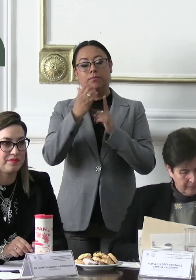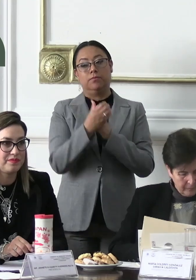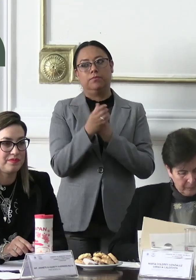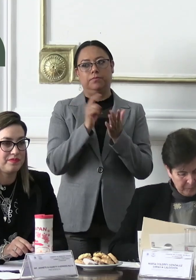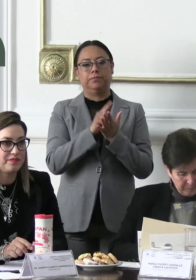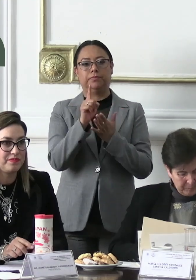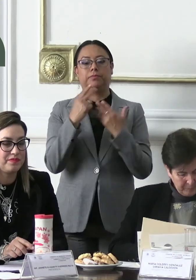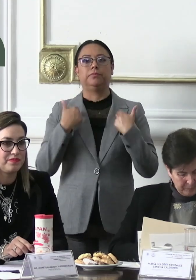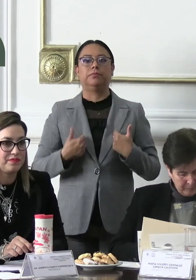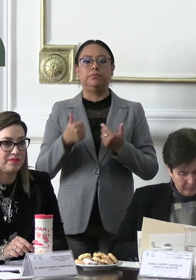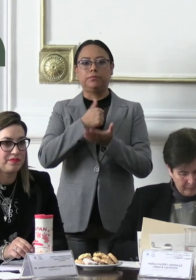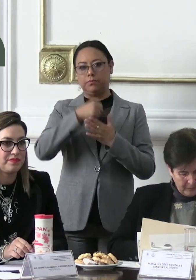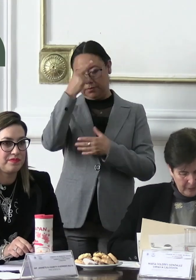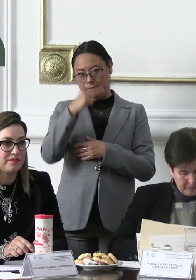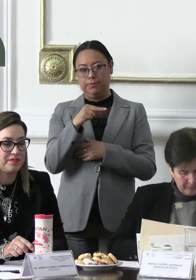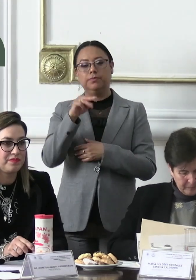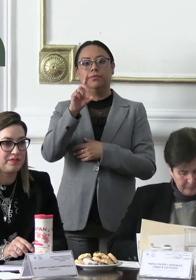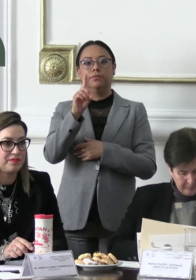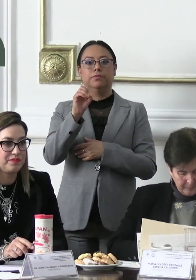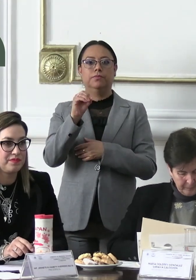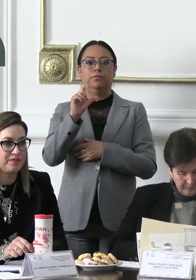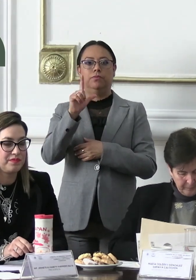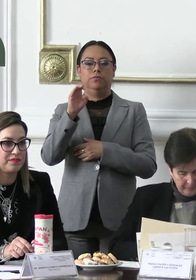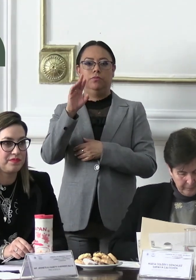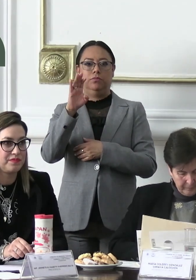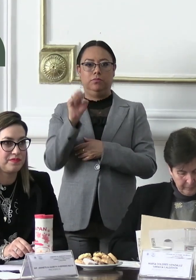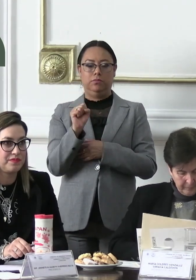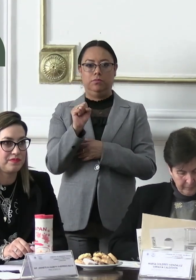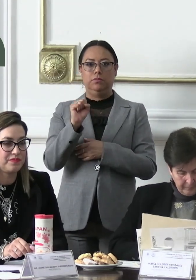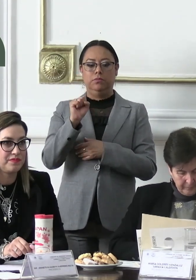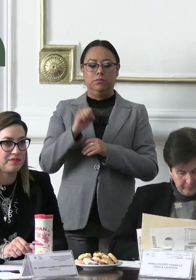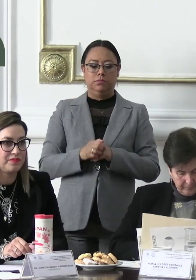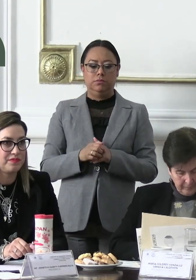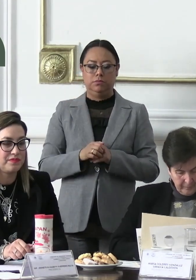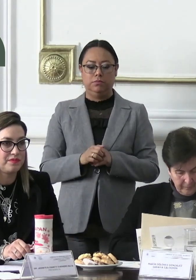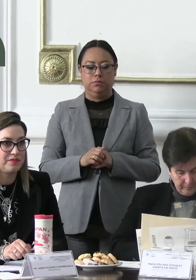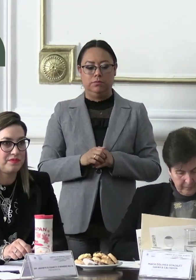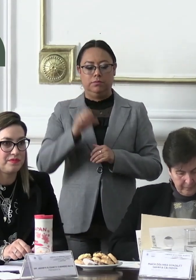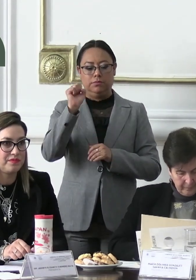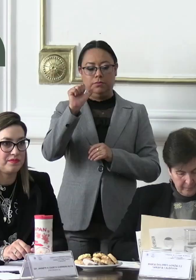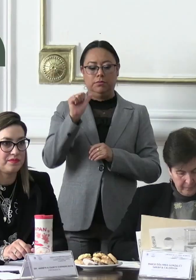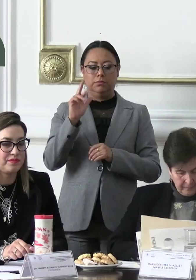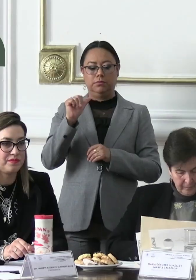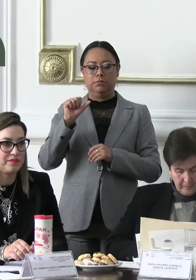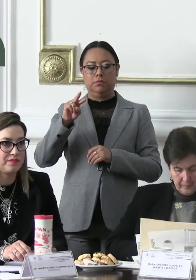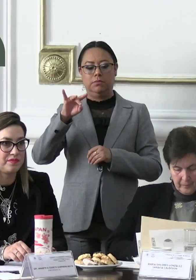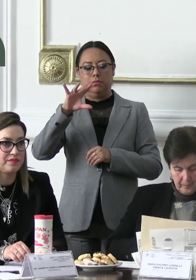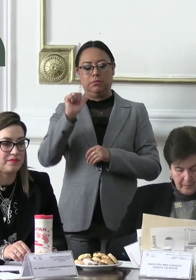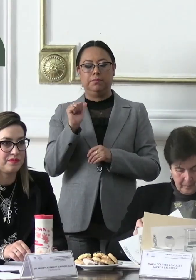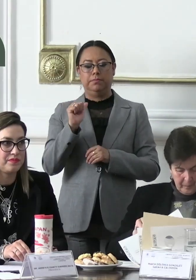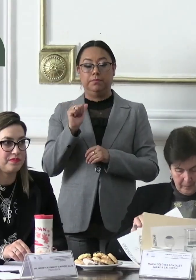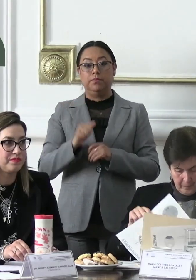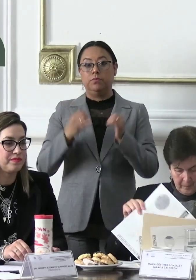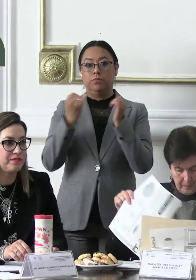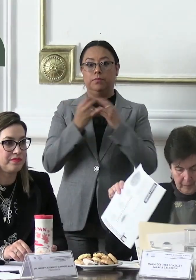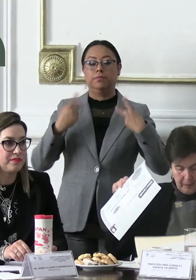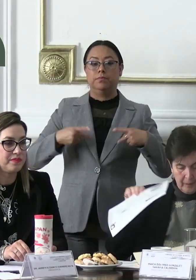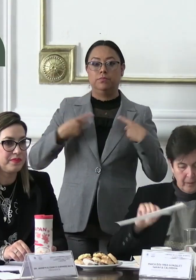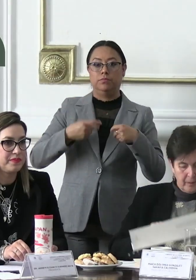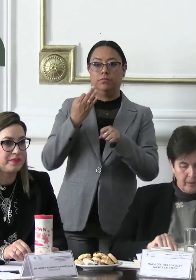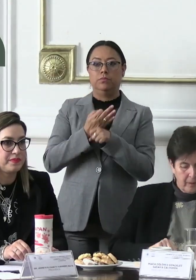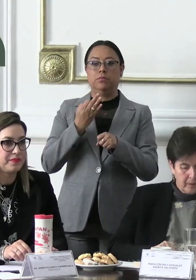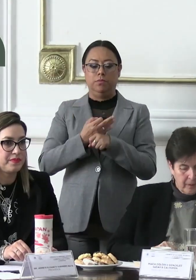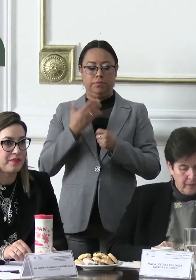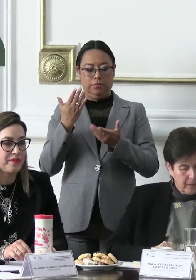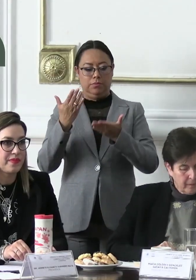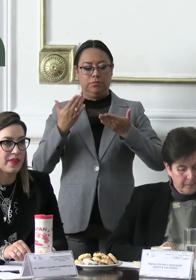de México, María Dolores González Arabia Calderón, y a las personas que la acompañan, por supuesto, a las personas